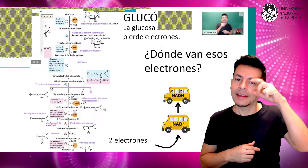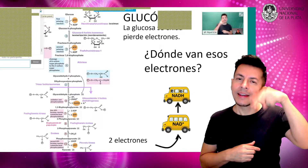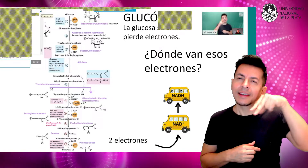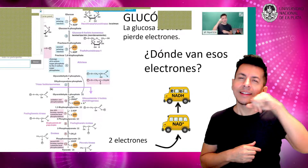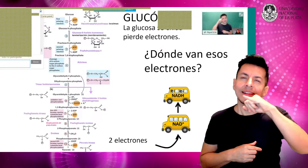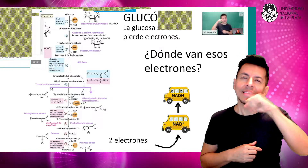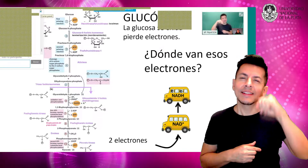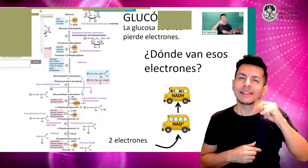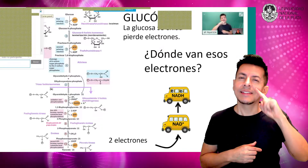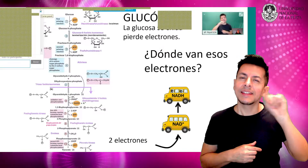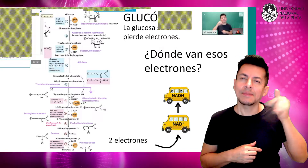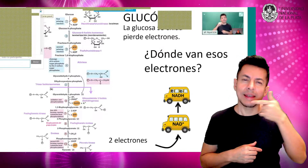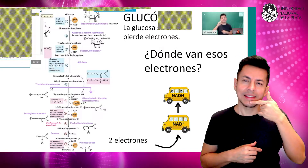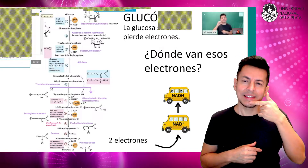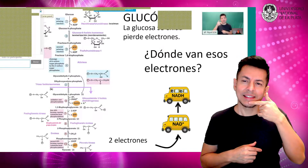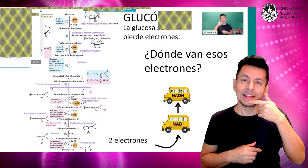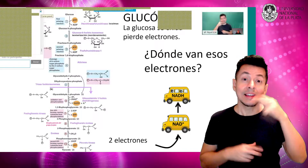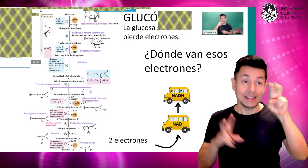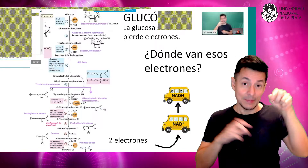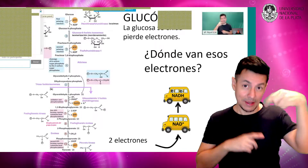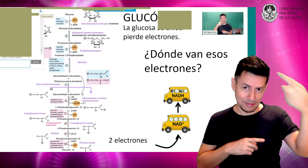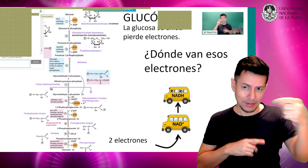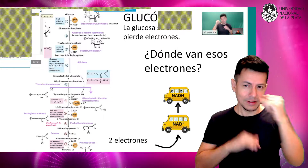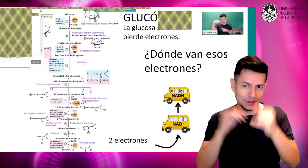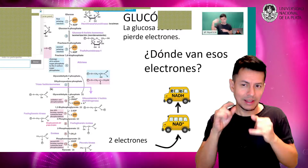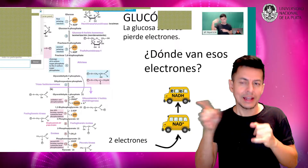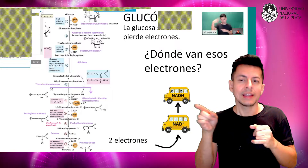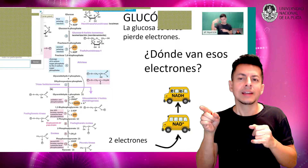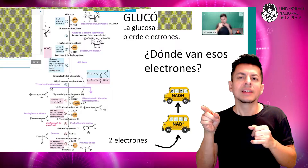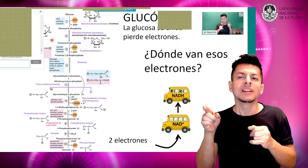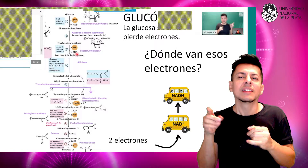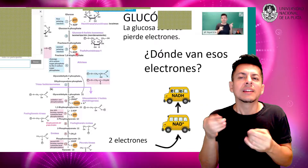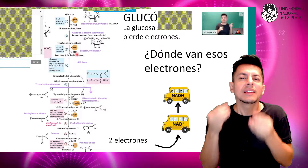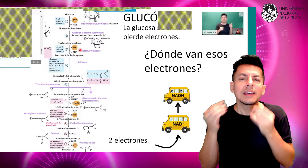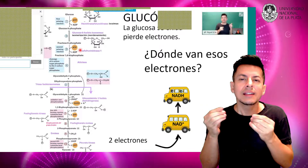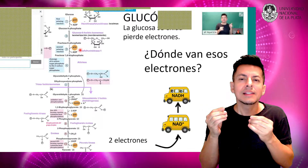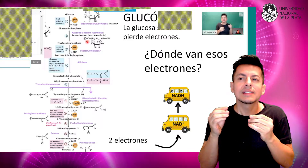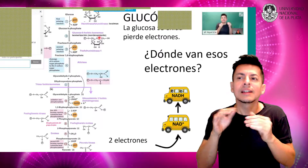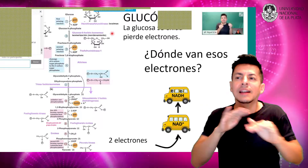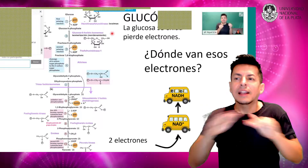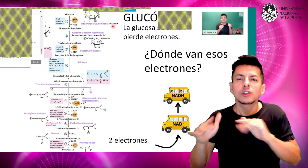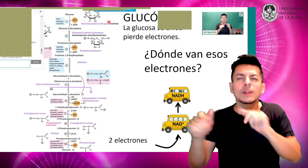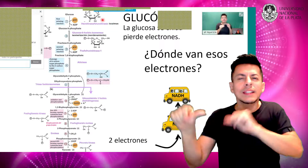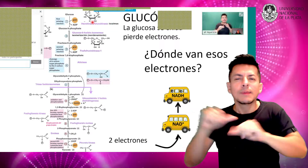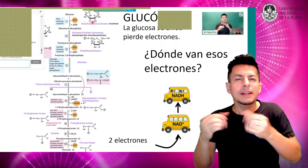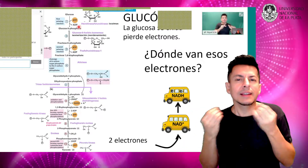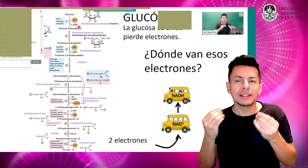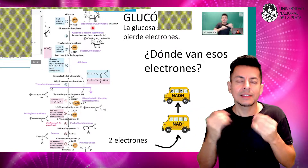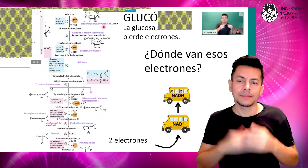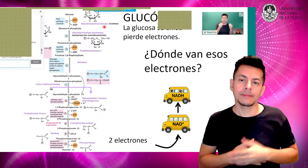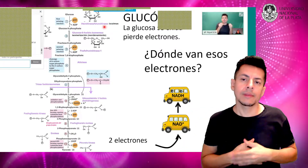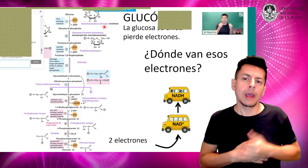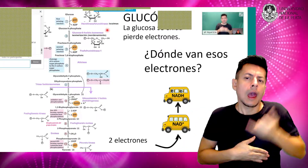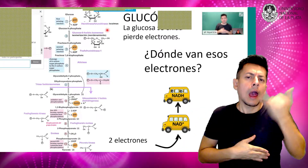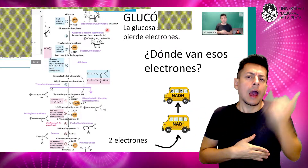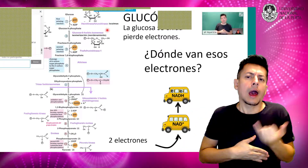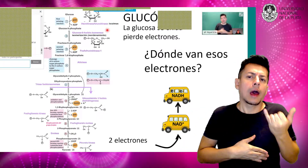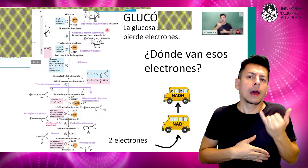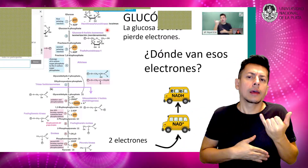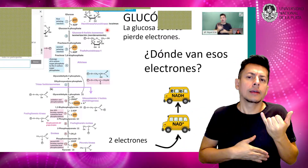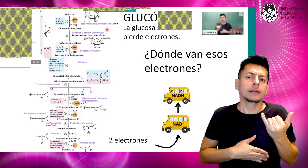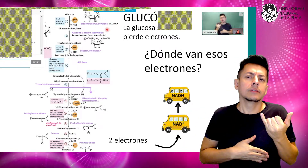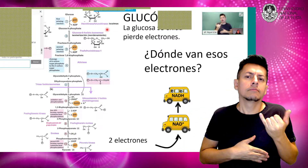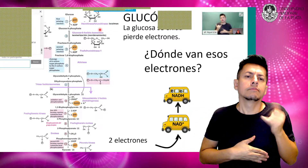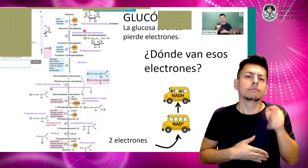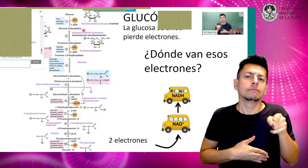dar el próximo tema, que es hablar sobre que estas reacciones químicas están reguladas, están catalizadas por